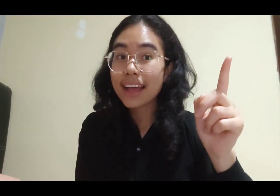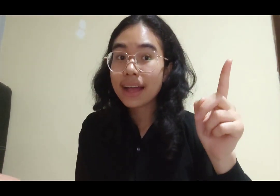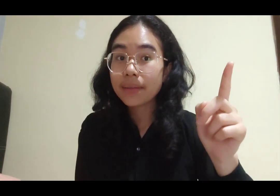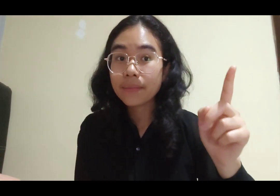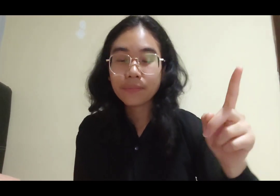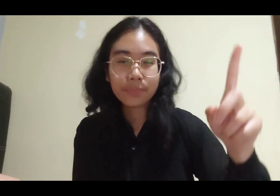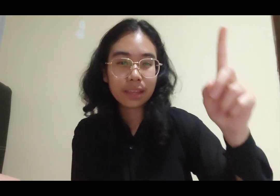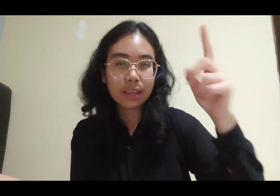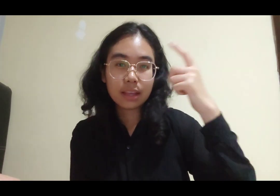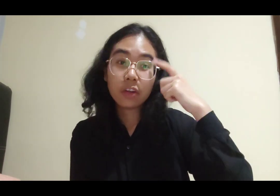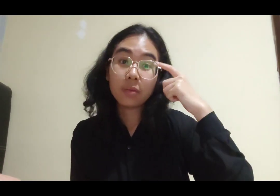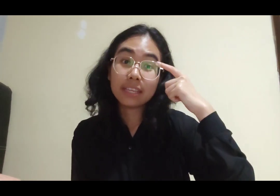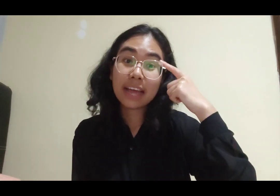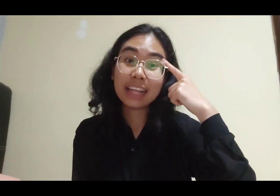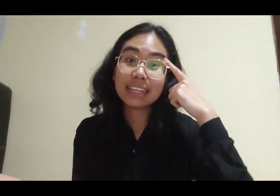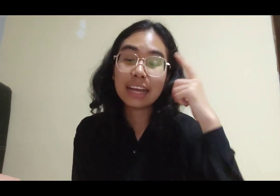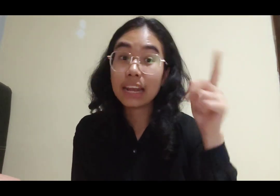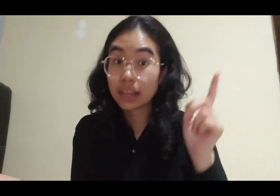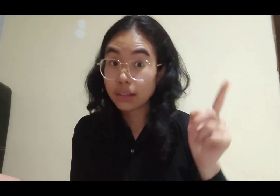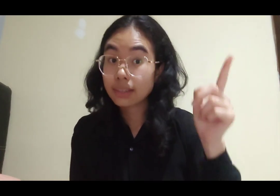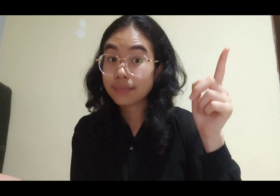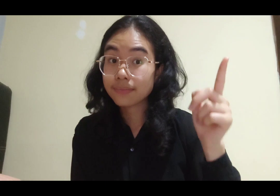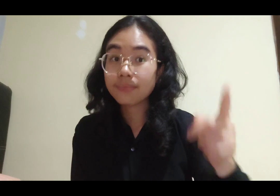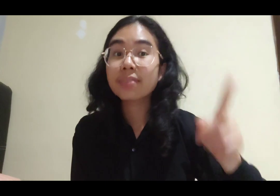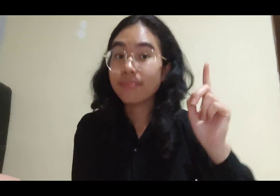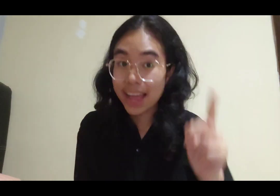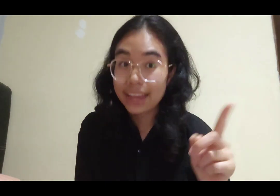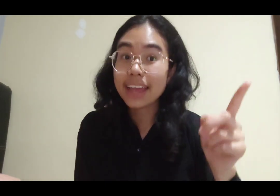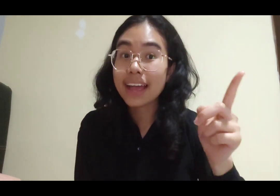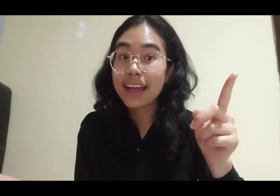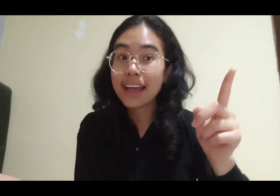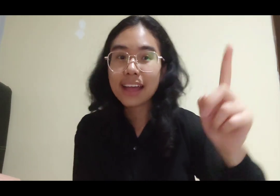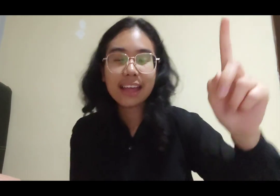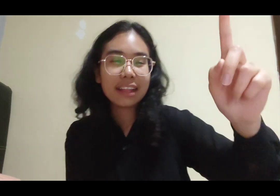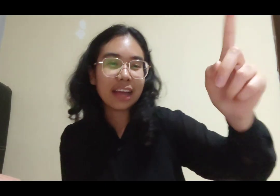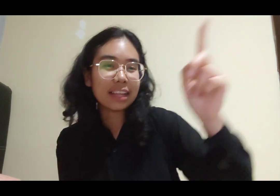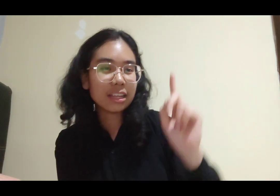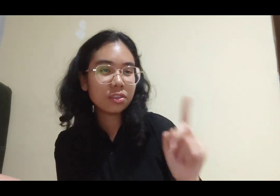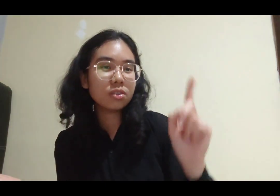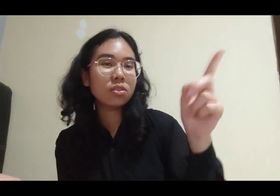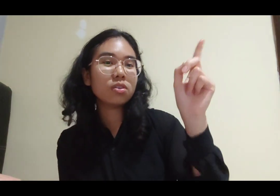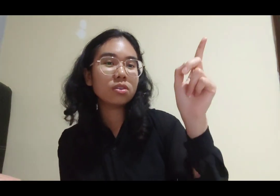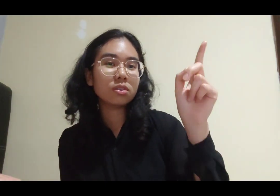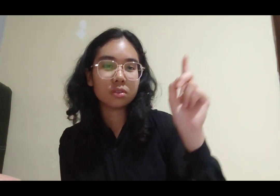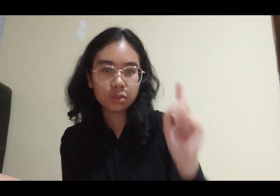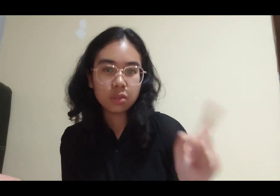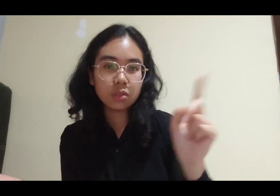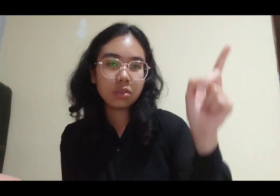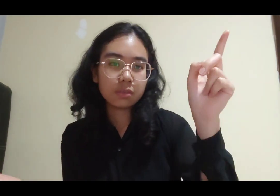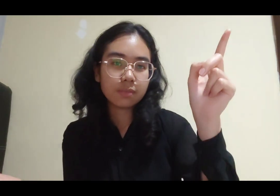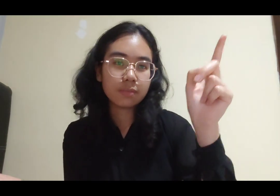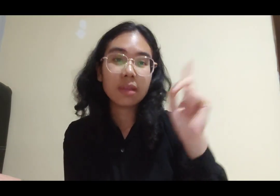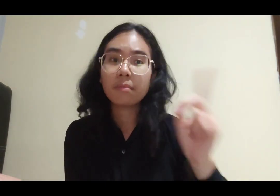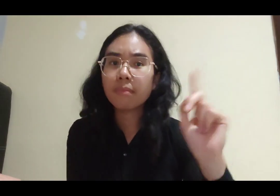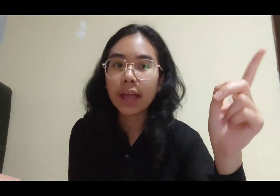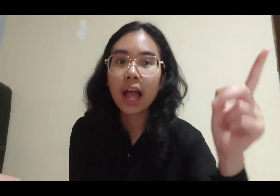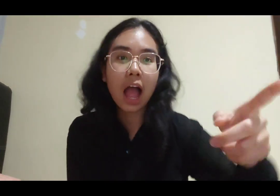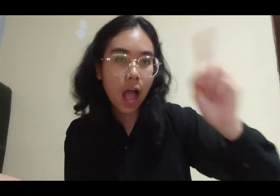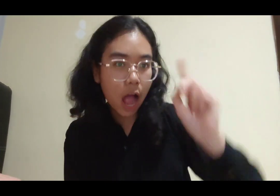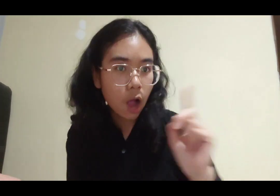Bahaya. Kalau bisa alisnya agak naik. Bahaya. Tangannya cut. Kayak